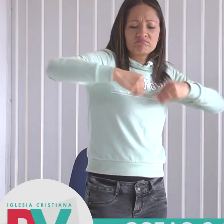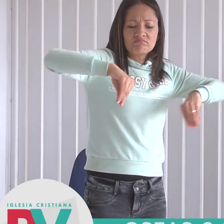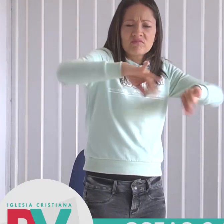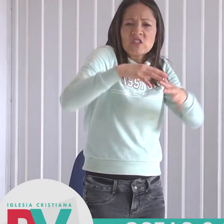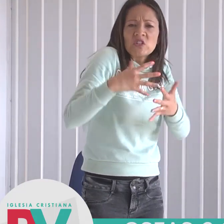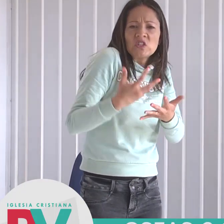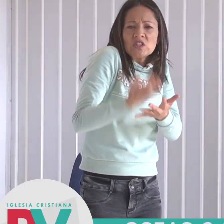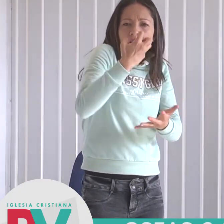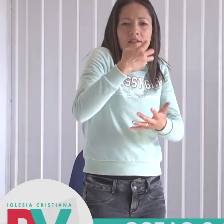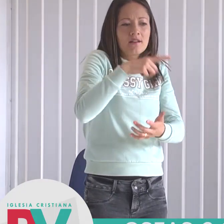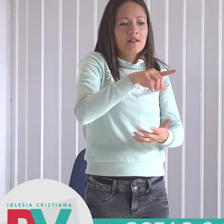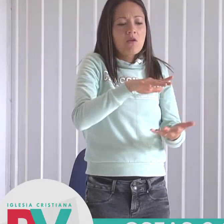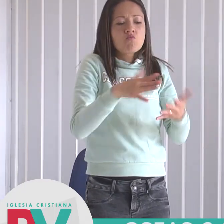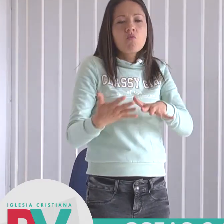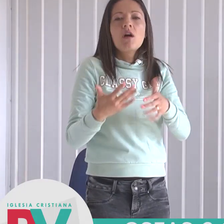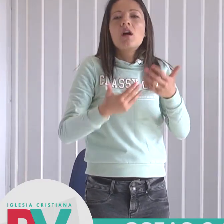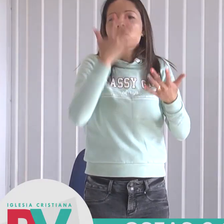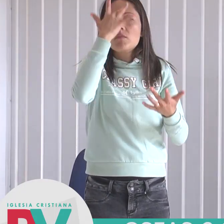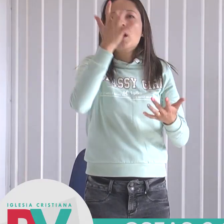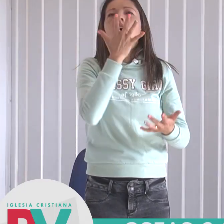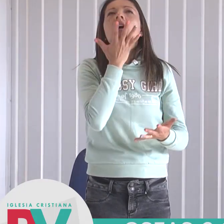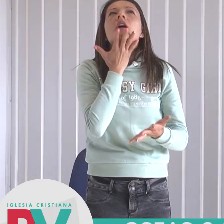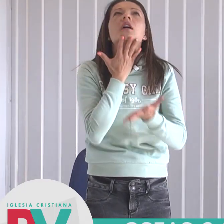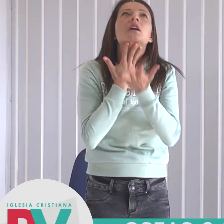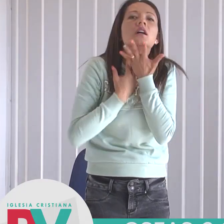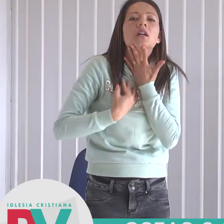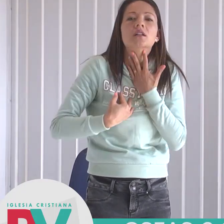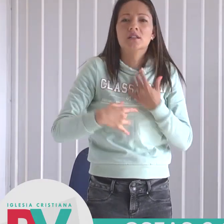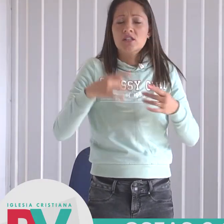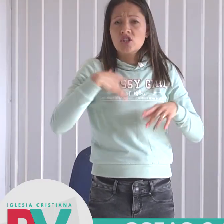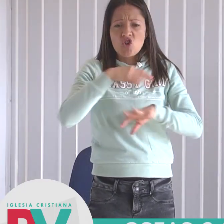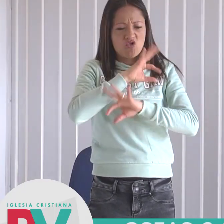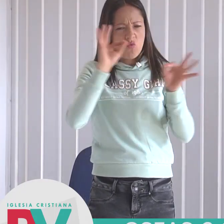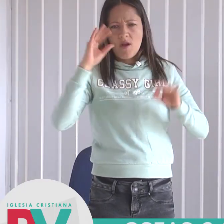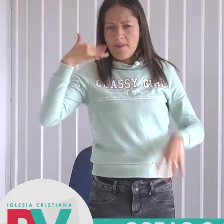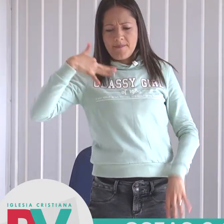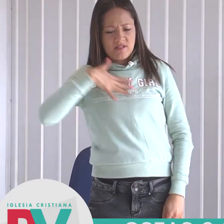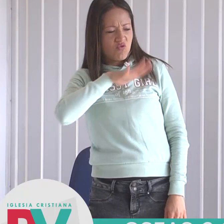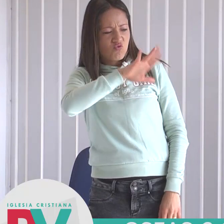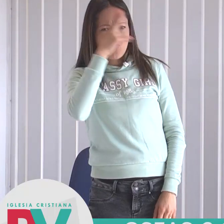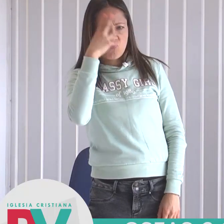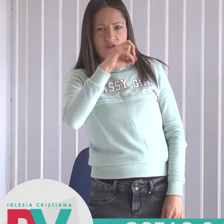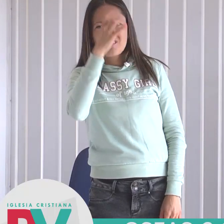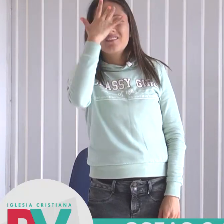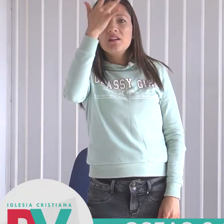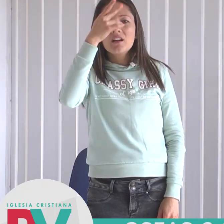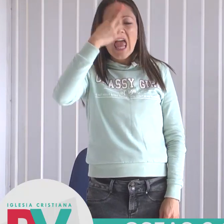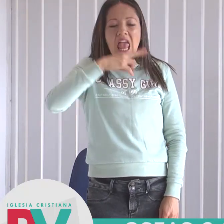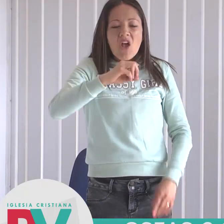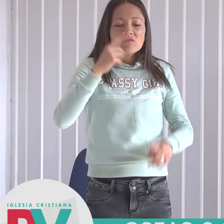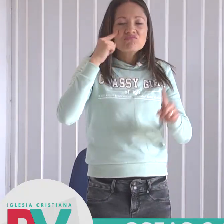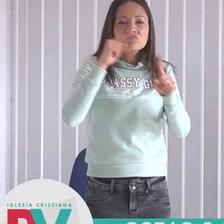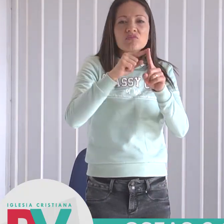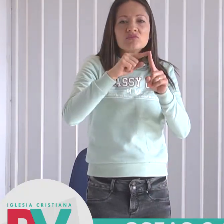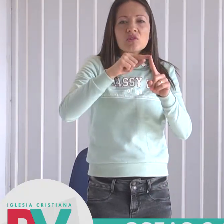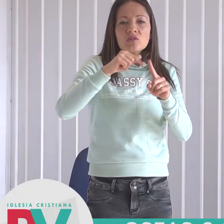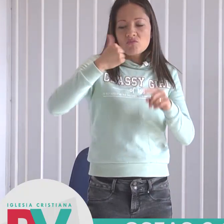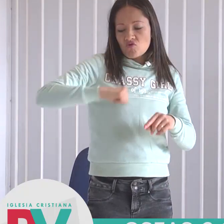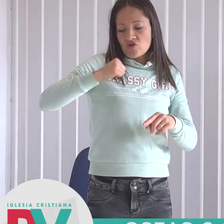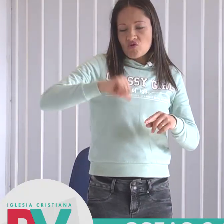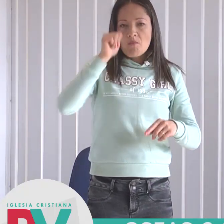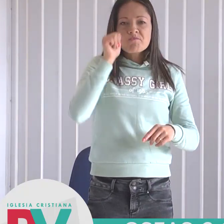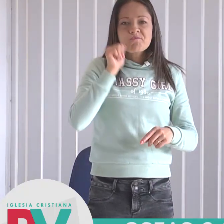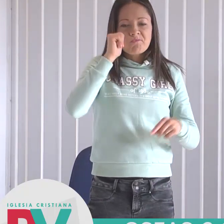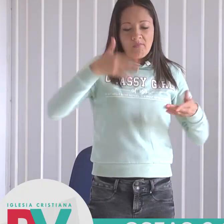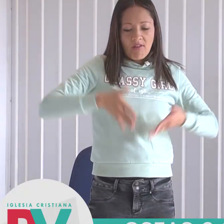de sed. Ni tendré misericordia de sus hijos, porque son hijos de prostitución, porque su madre se prostituyó,